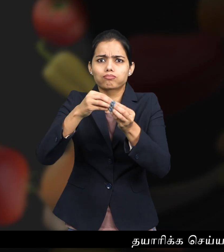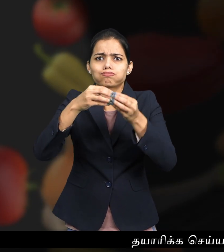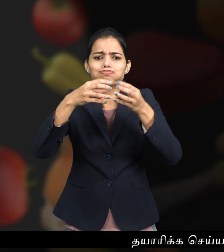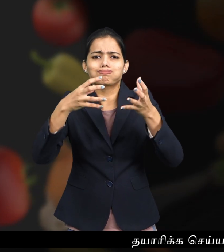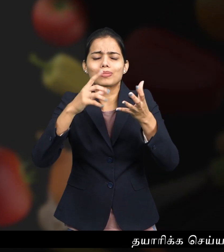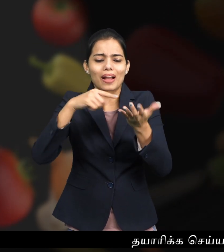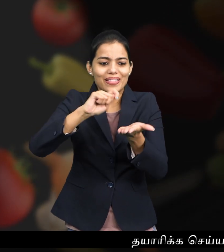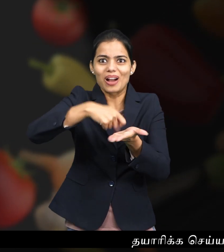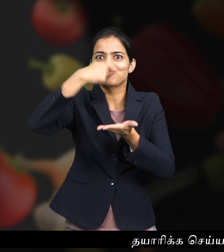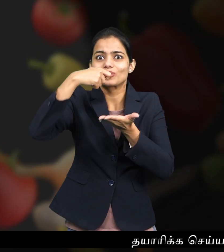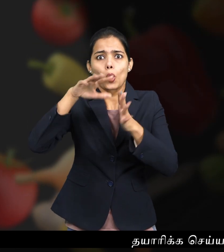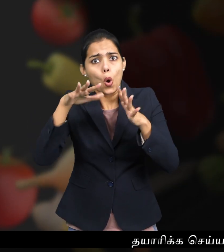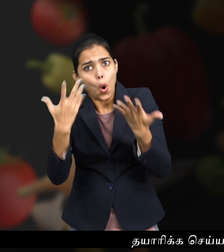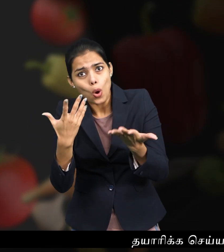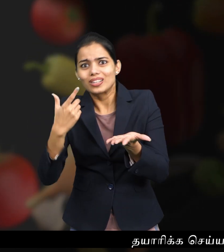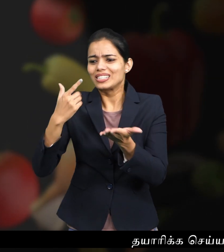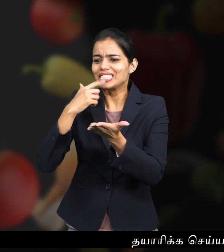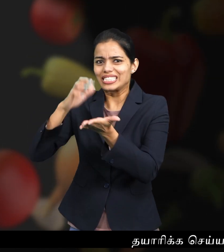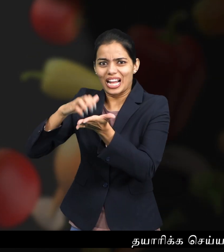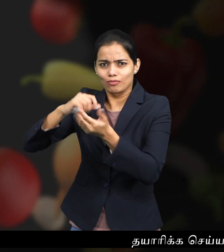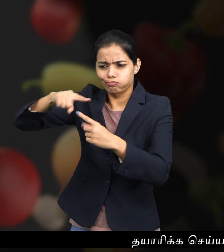தயாரிக்க செய்யப்படும் முறைகளாகும்.